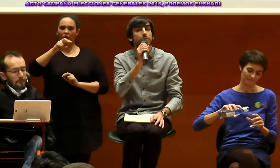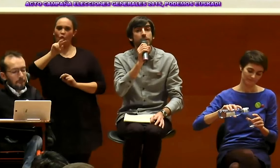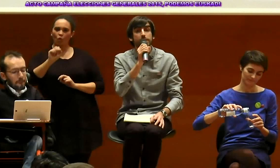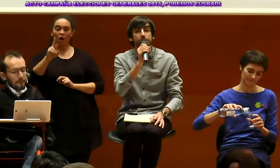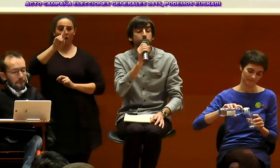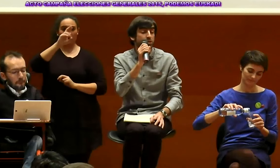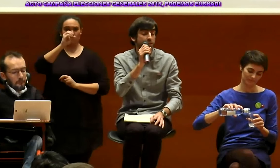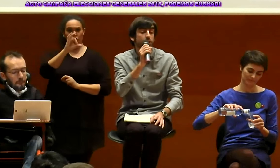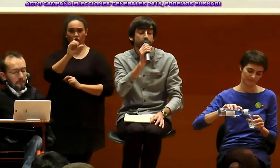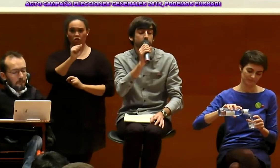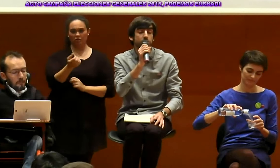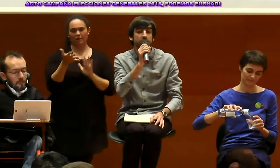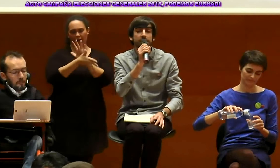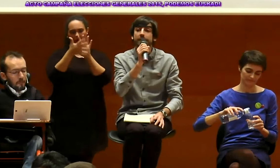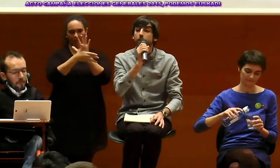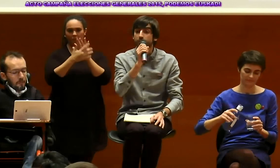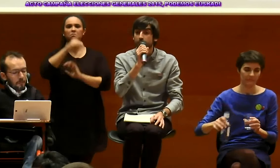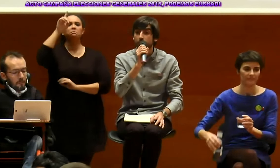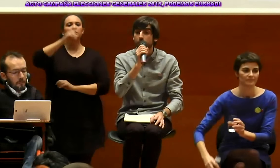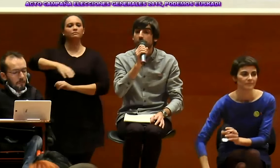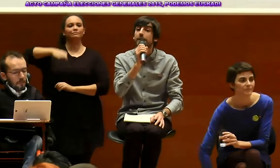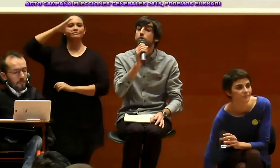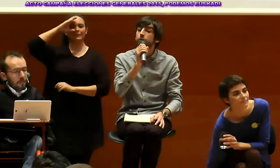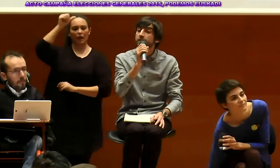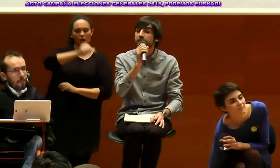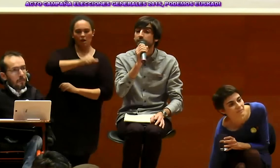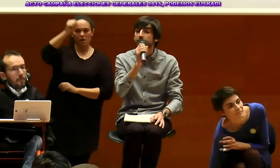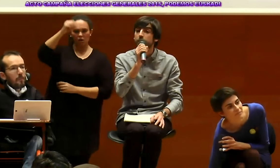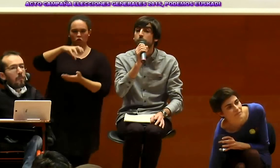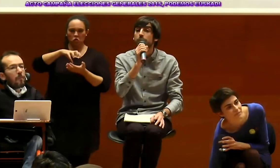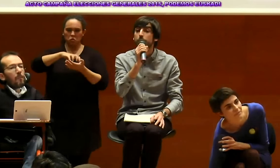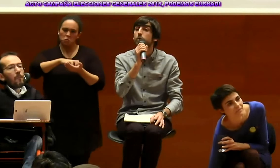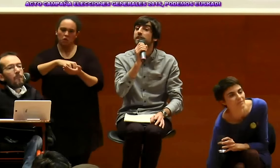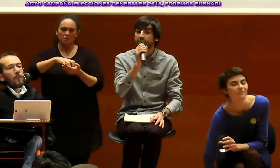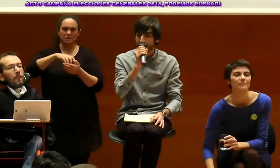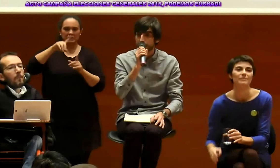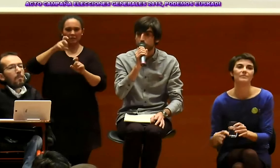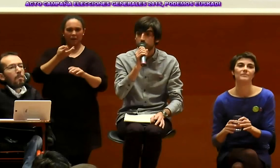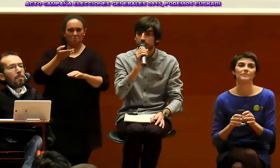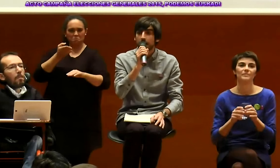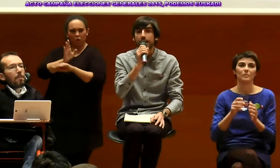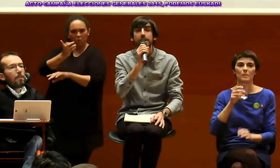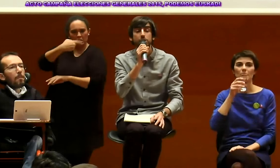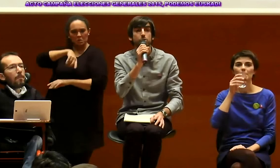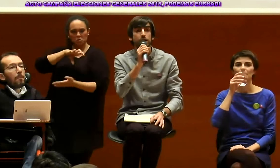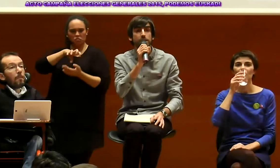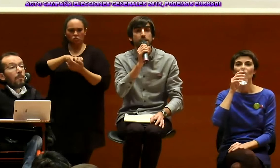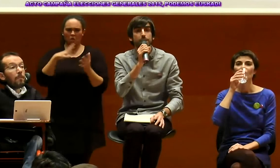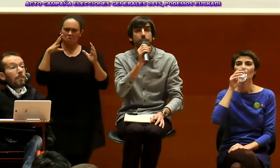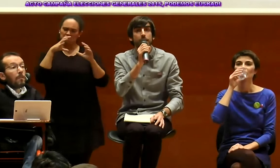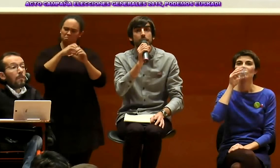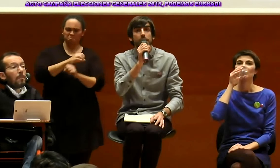pero también escuchando aquellas cosas que tienen que contarnos, aquellas dudas que tienen sobre la propuesta que les hacemos, aquellas